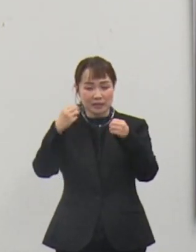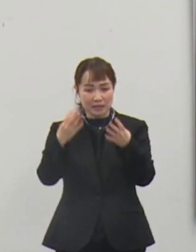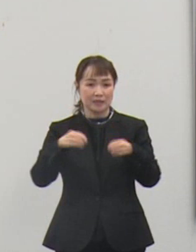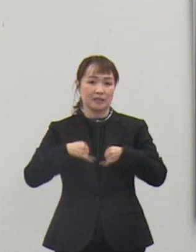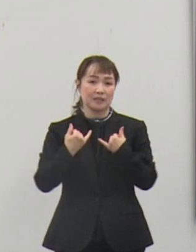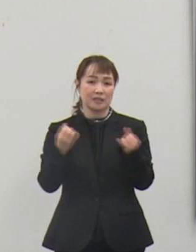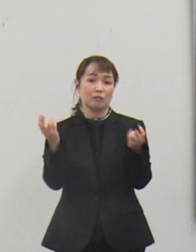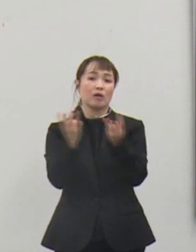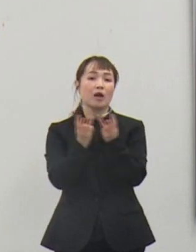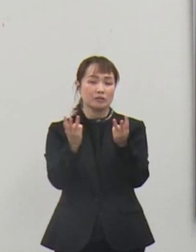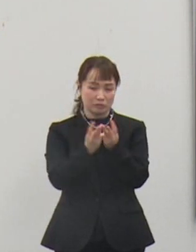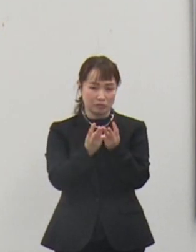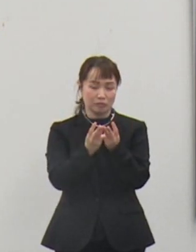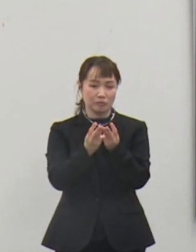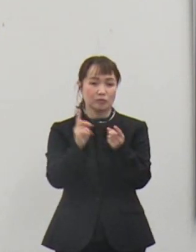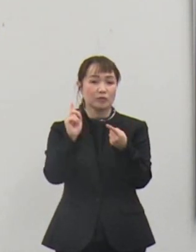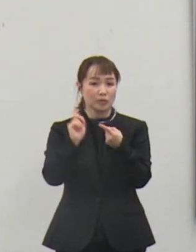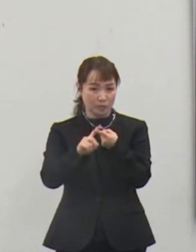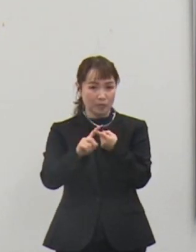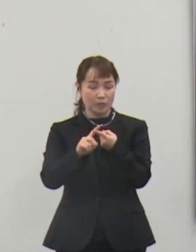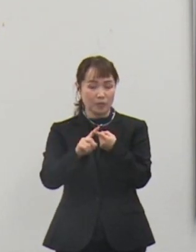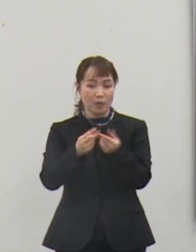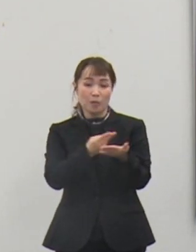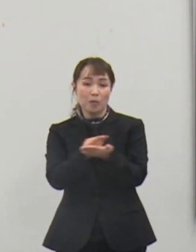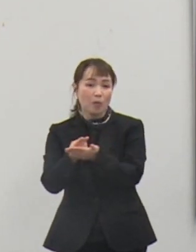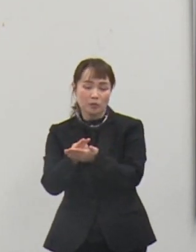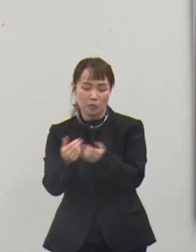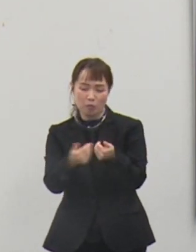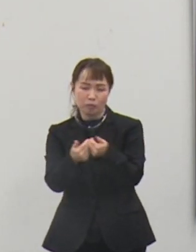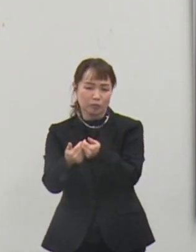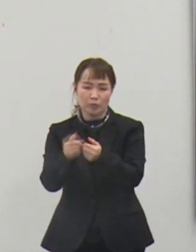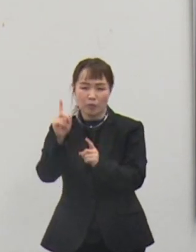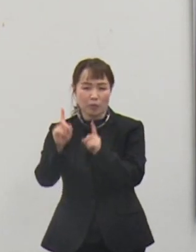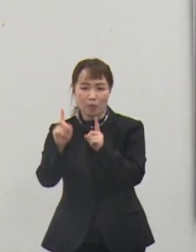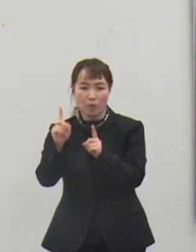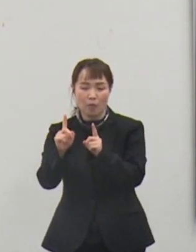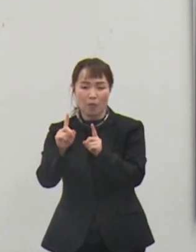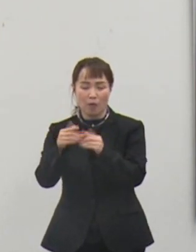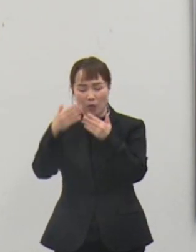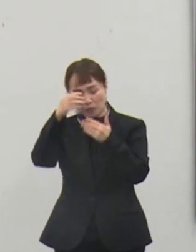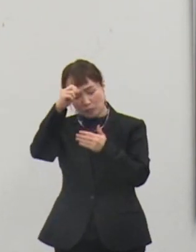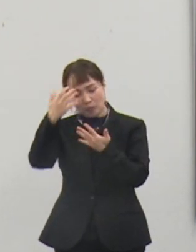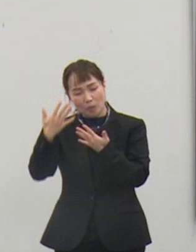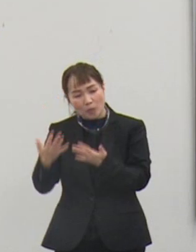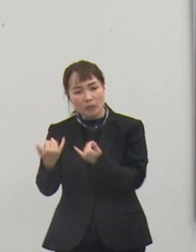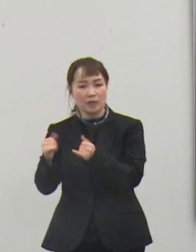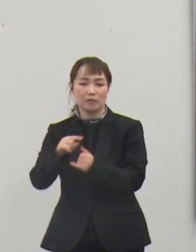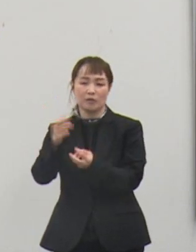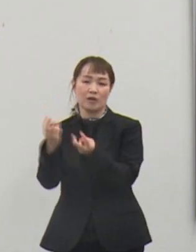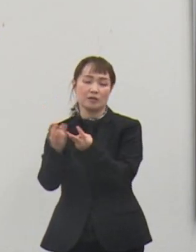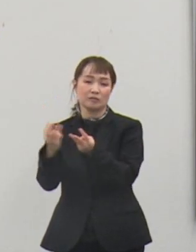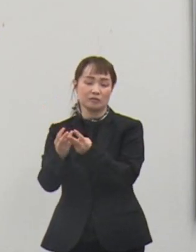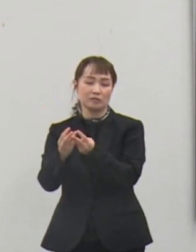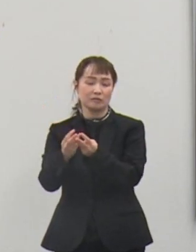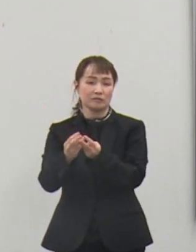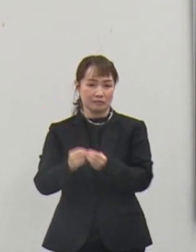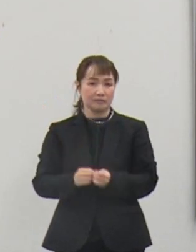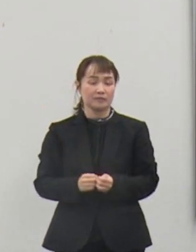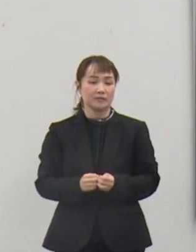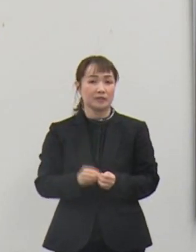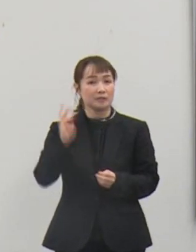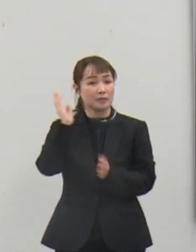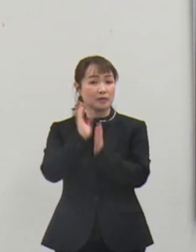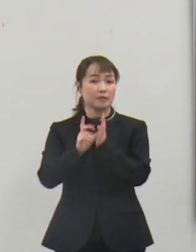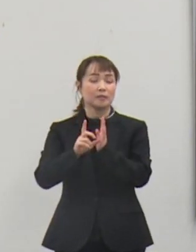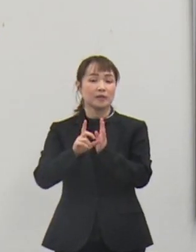者数と、それと病床の逼迫度合い、重症者を含めてということで、どちらかと言いますと本県